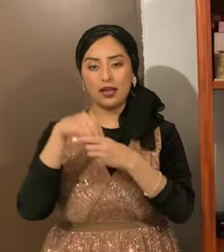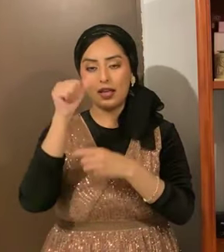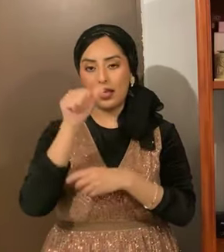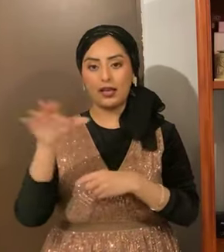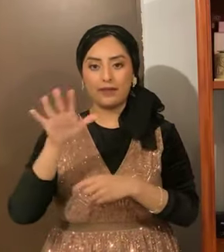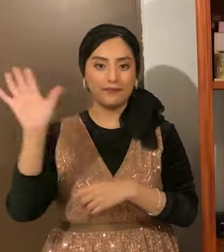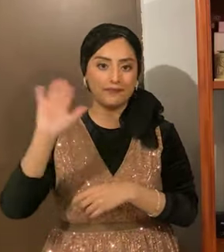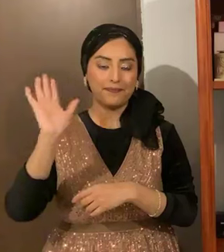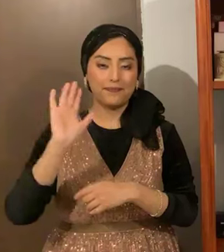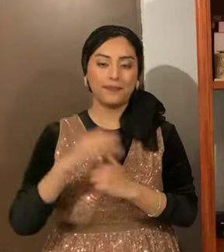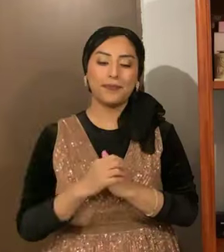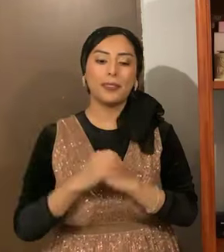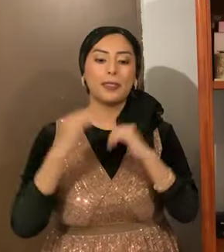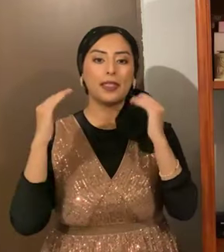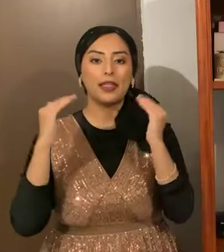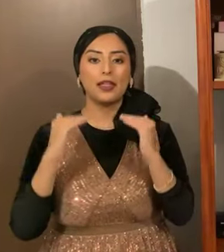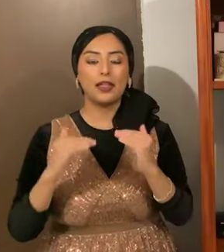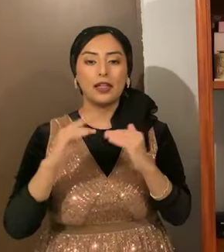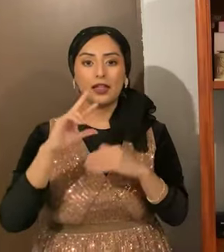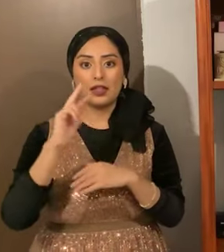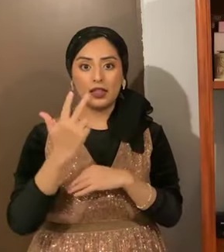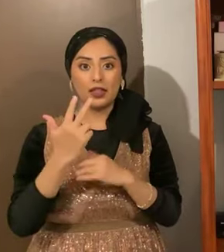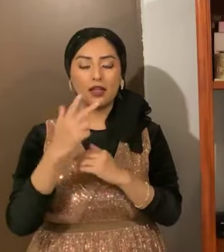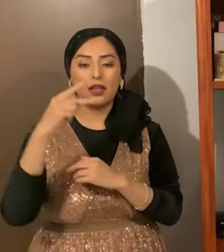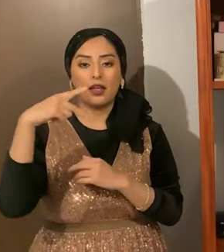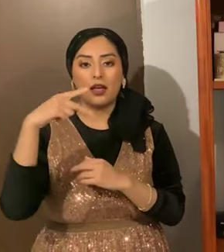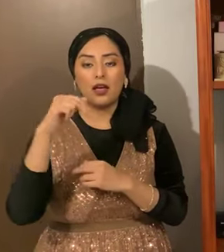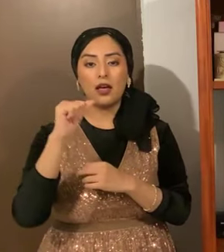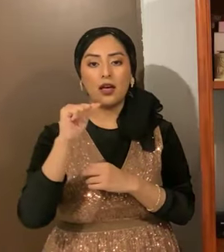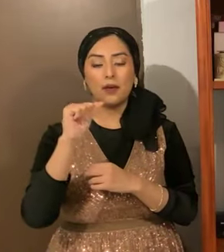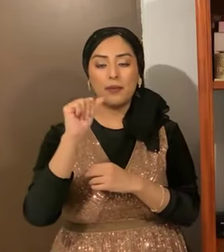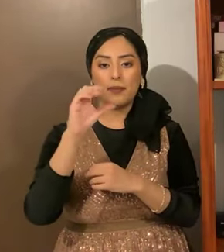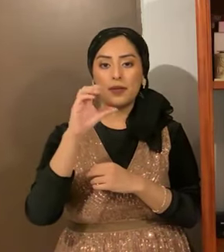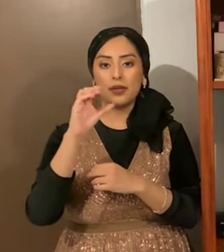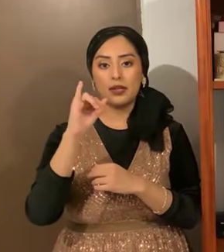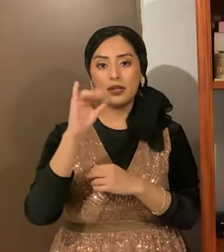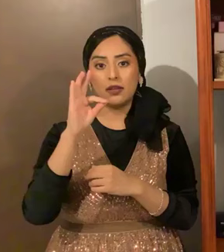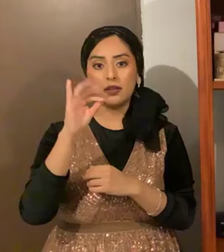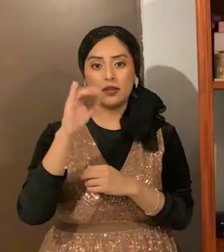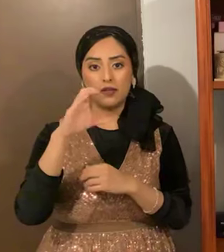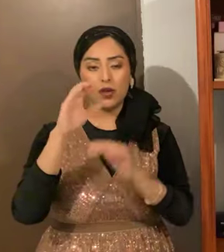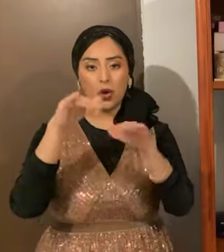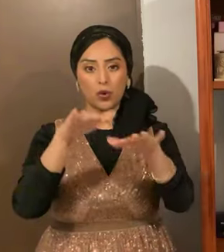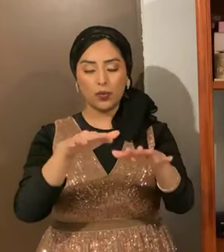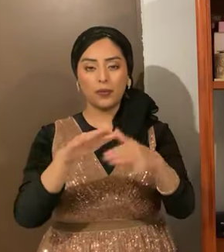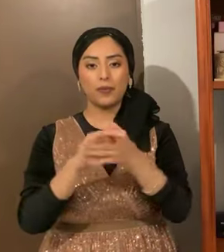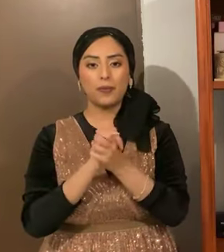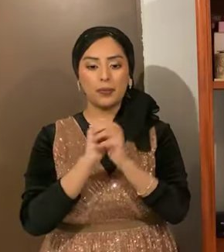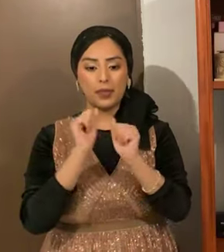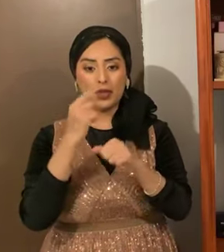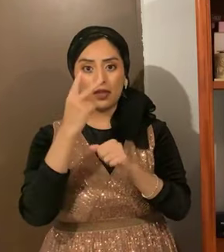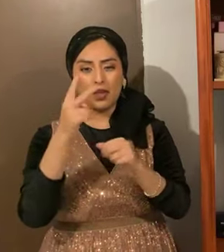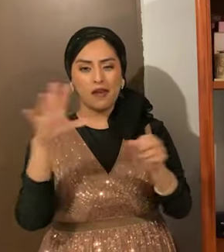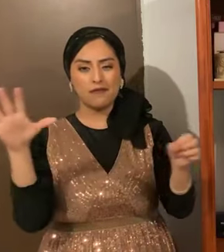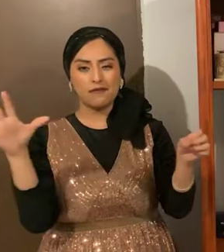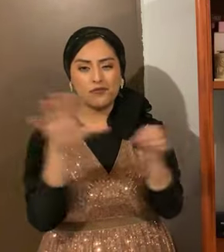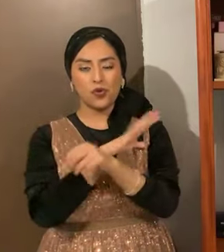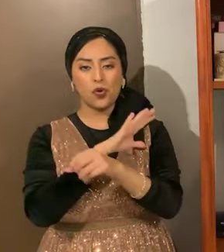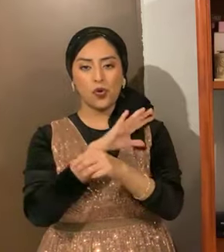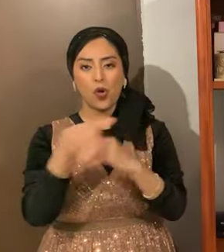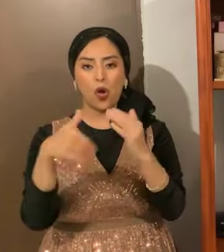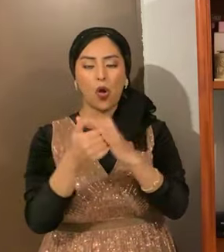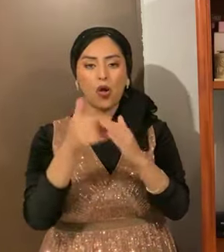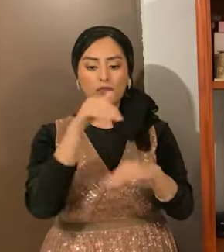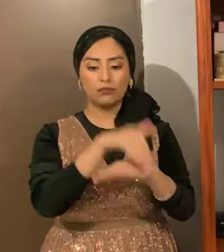Mashiach. 3, Océano Pacífico. La visibilidad va a ser completa durante toda